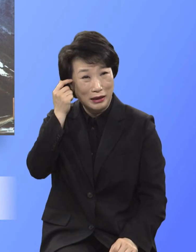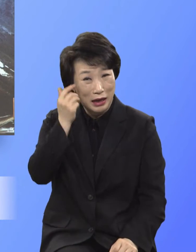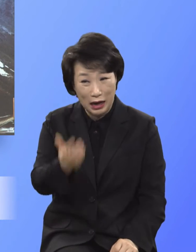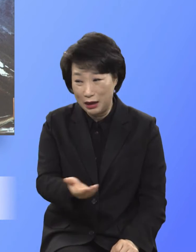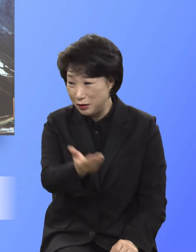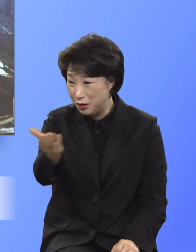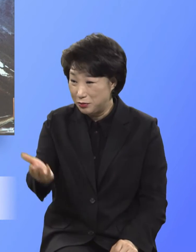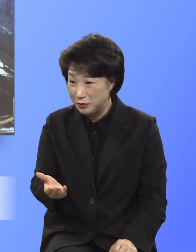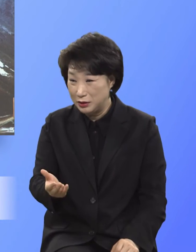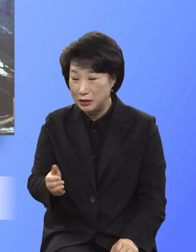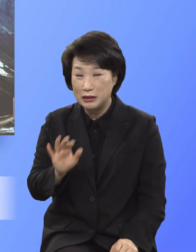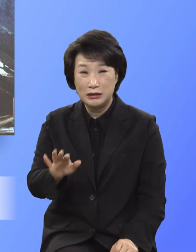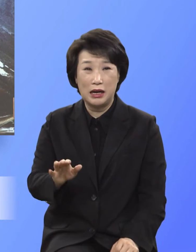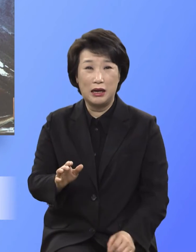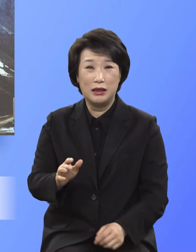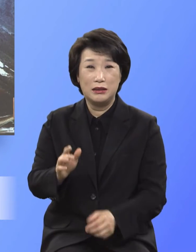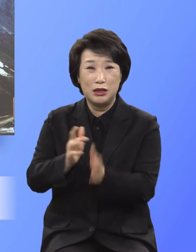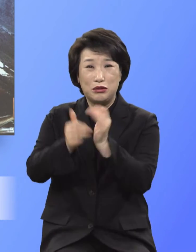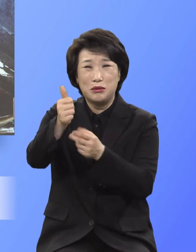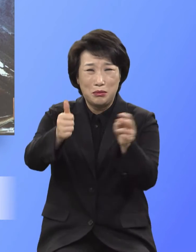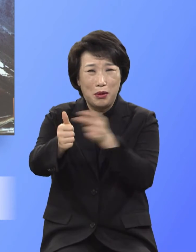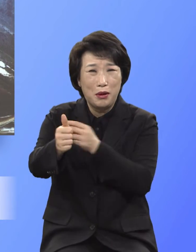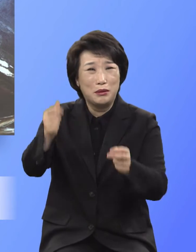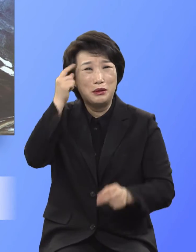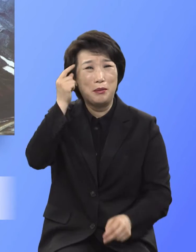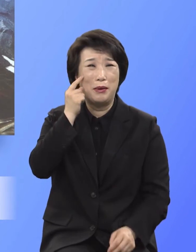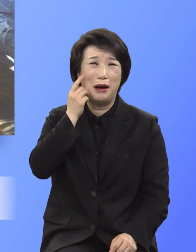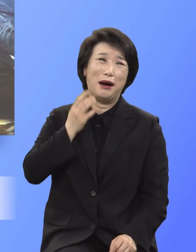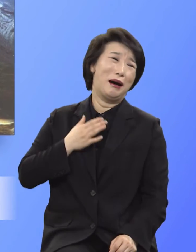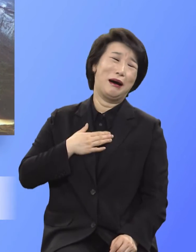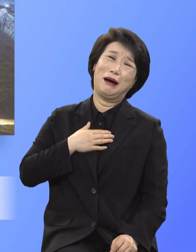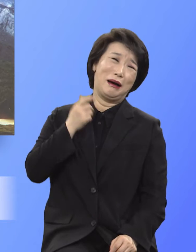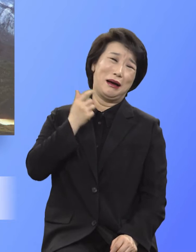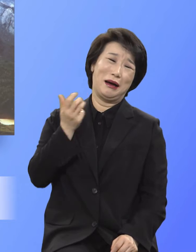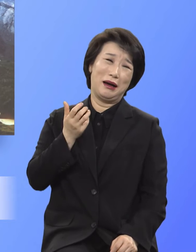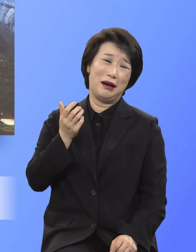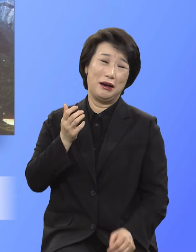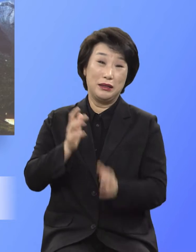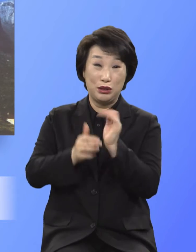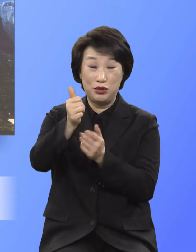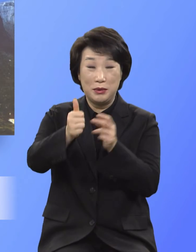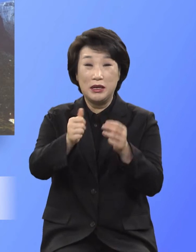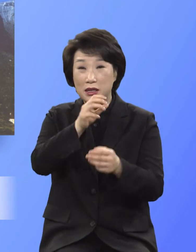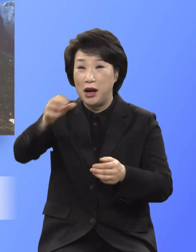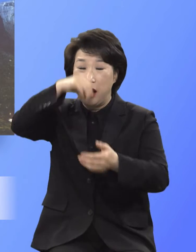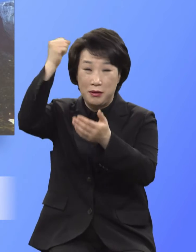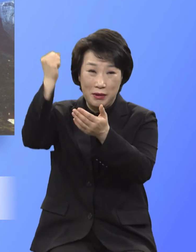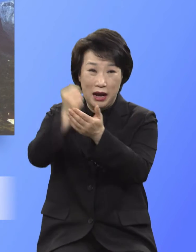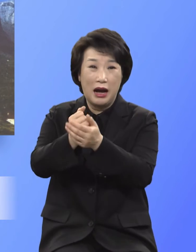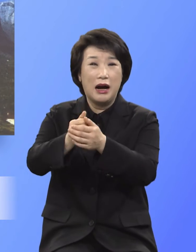사람이 마주도 저렇게 개걸레처럼 맞을 수가 있느냐. 그가 찔림은 우리의 허물을 인하며